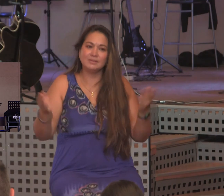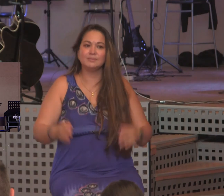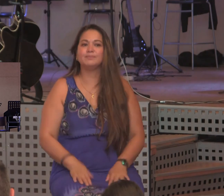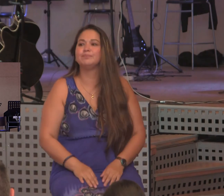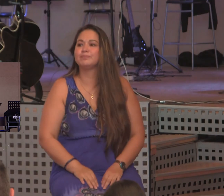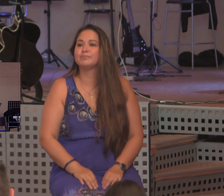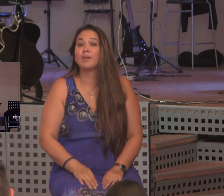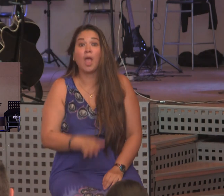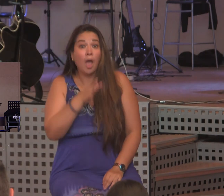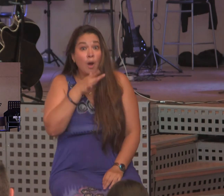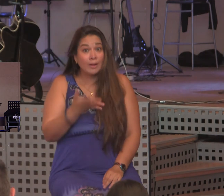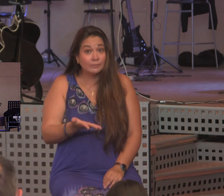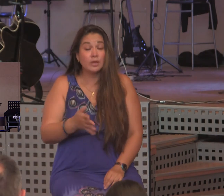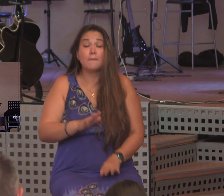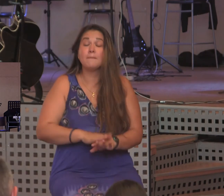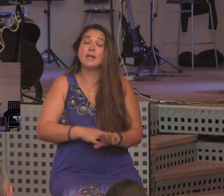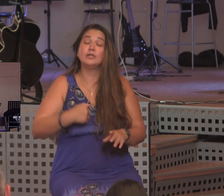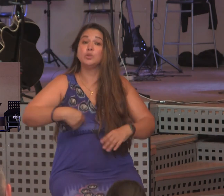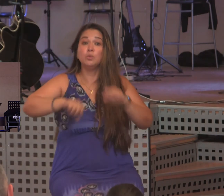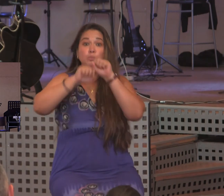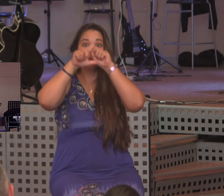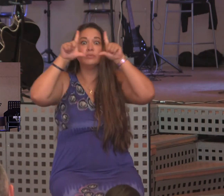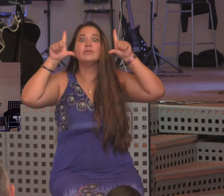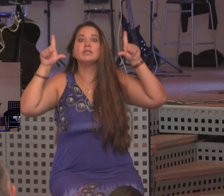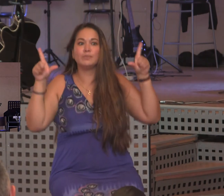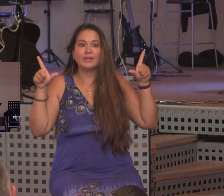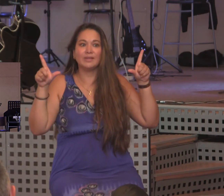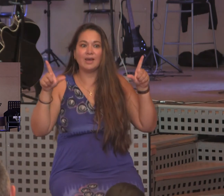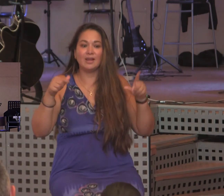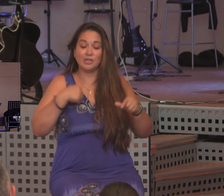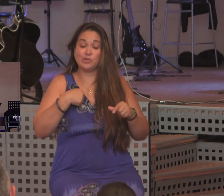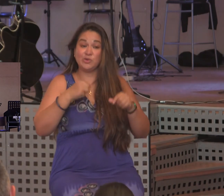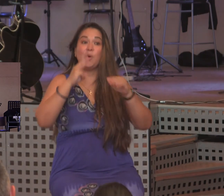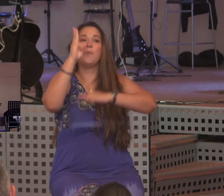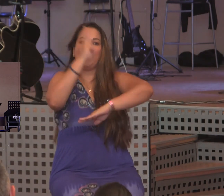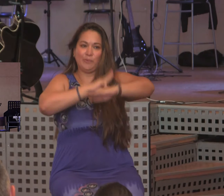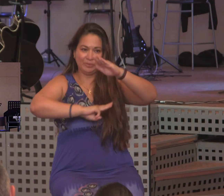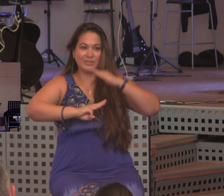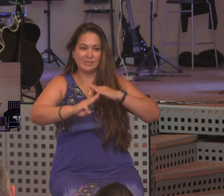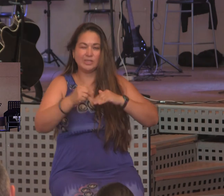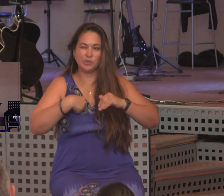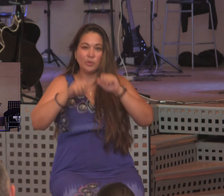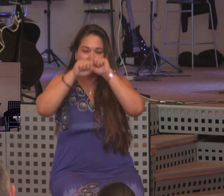Ahora sí, para despertar a ese profeta que hay dentro de nosotros,